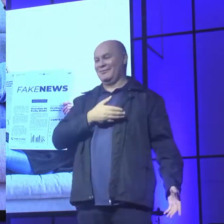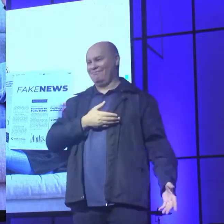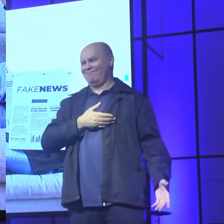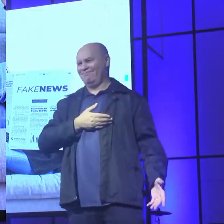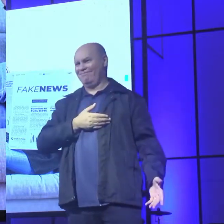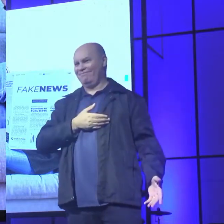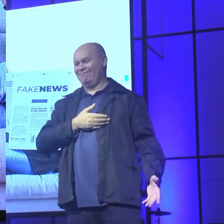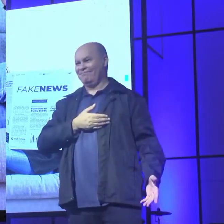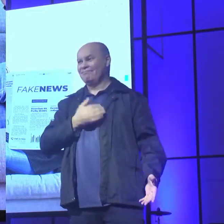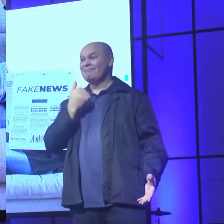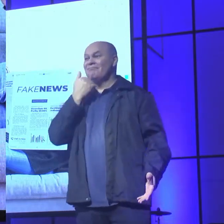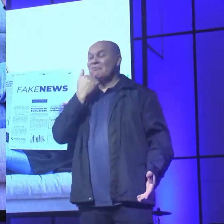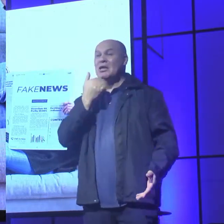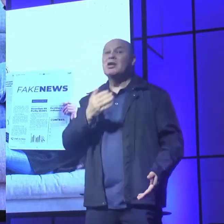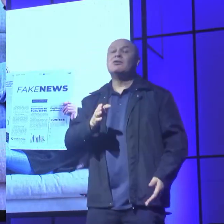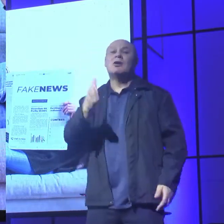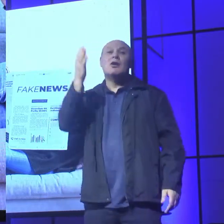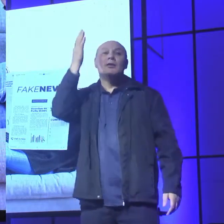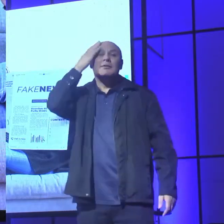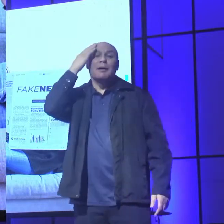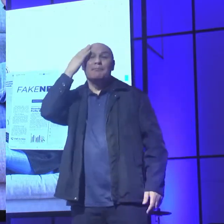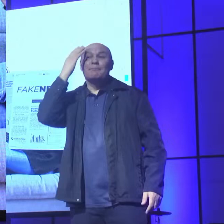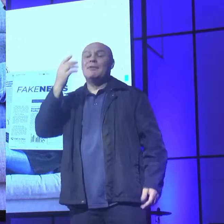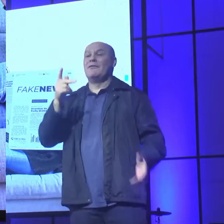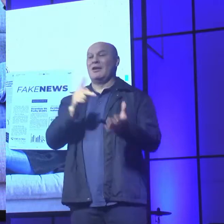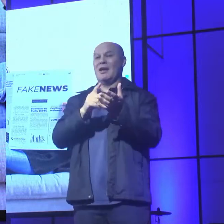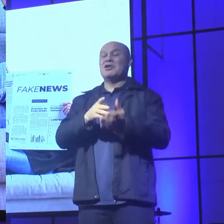Qual a tapeação que você precisa